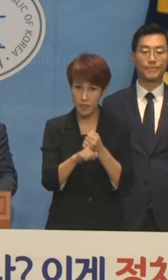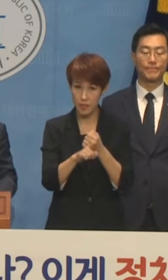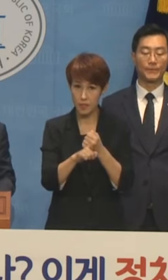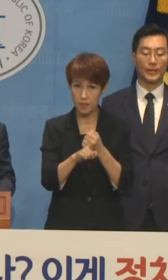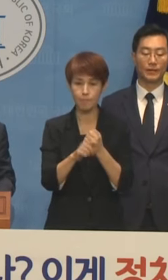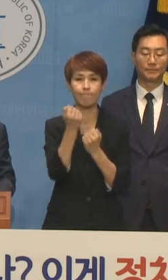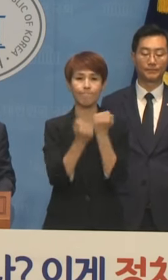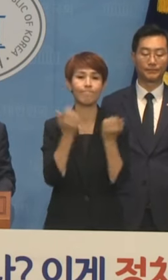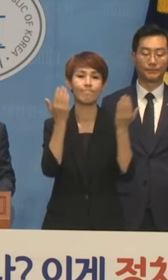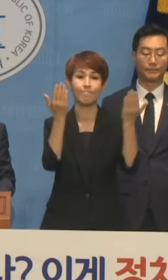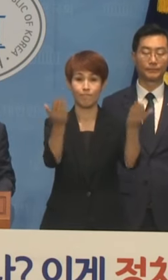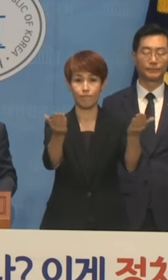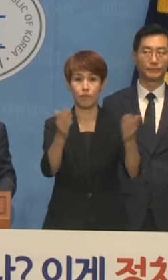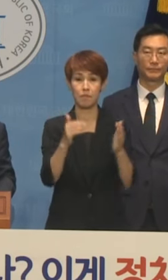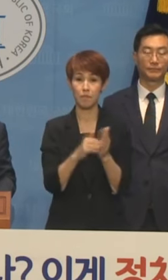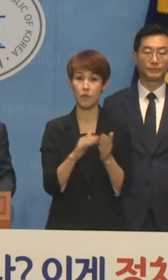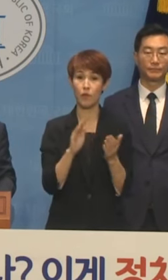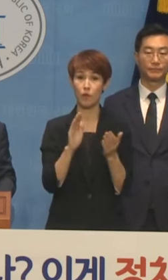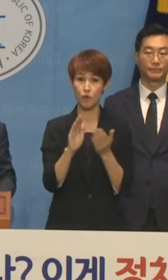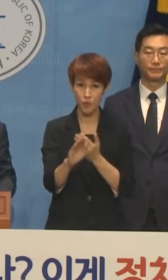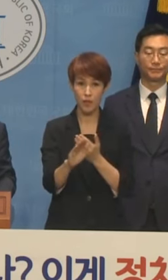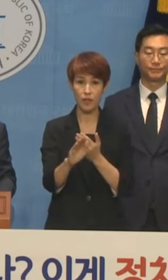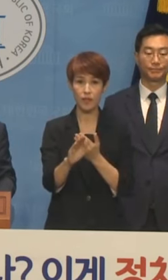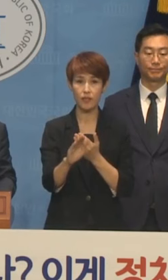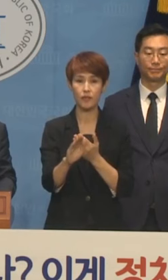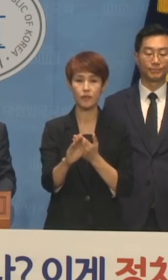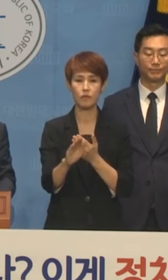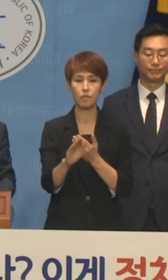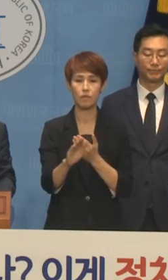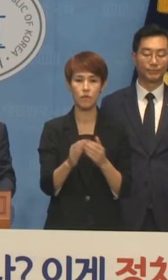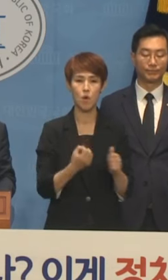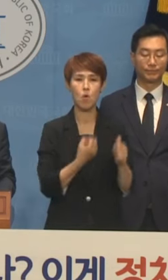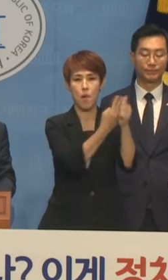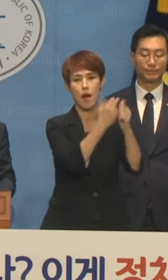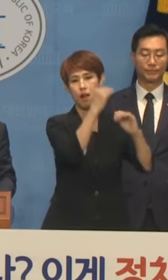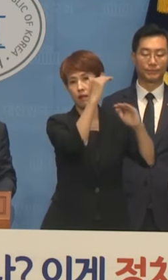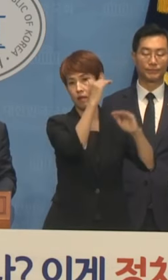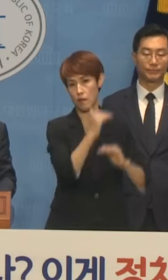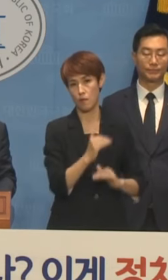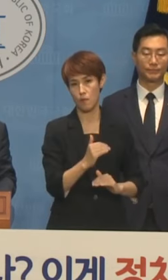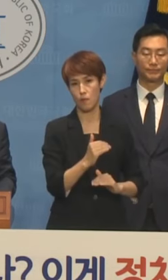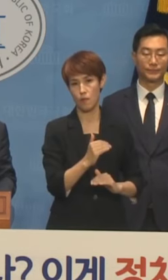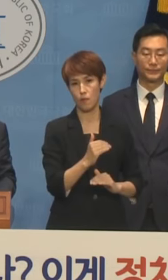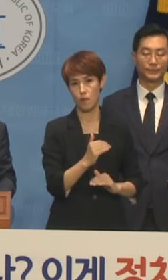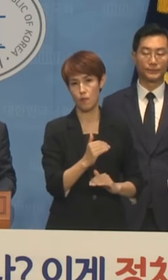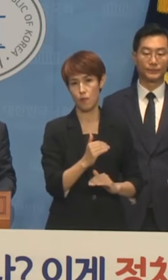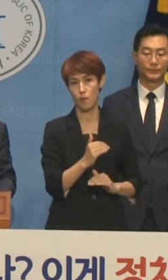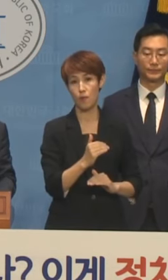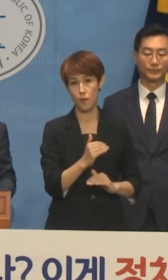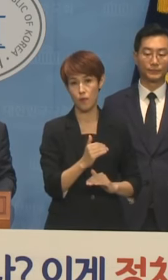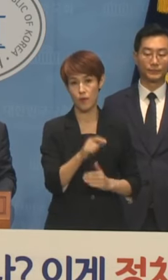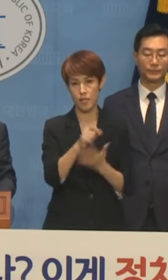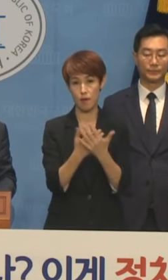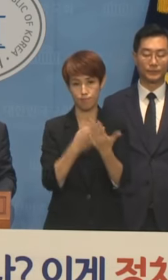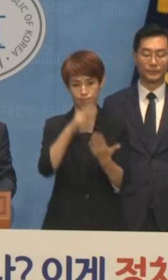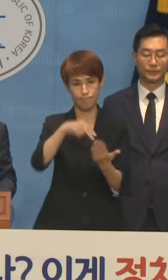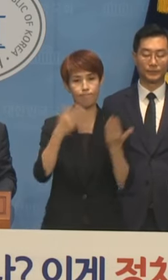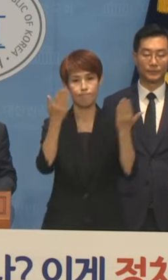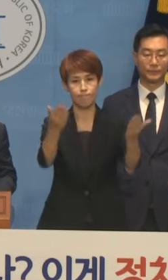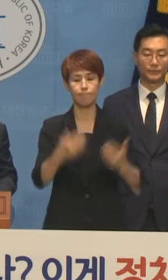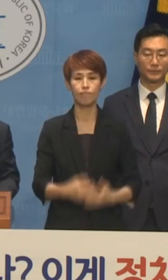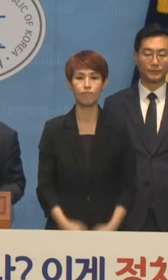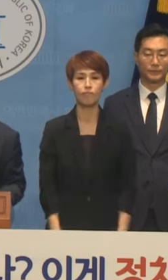발언해 주시고, 그 이후에 사생 명의로 고발하는 이 고발에 관한 기자회견문 낭독이